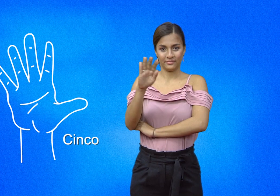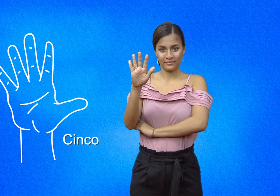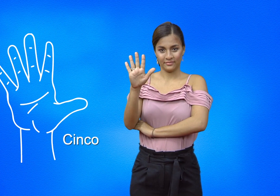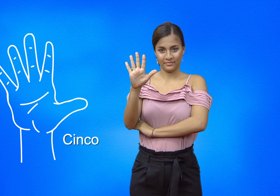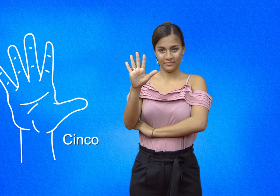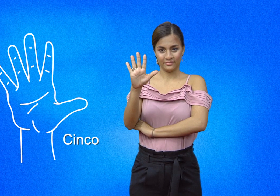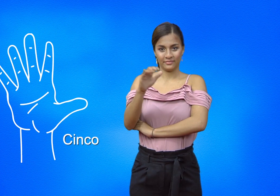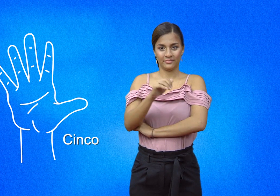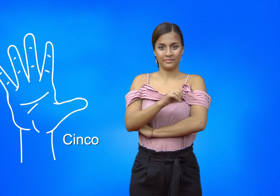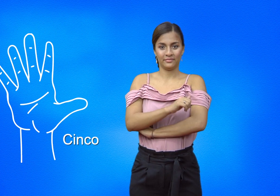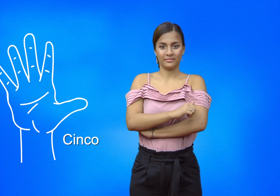5